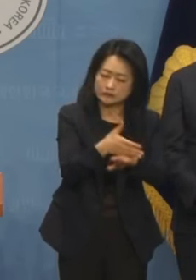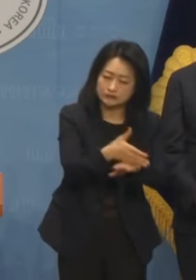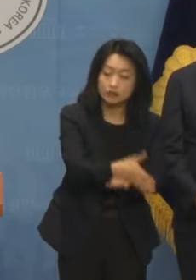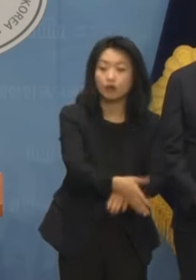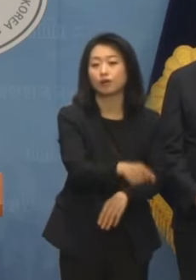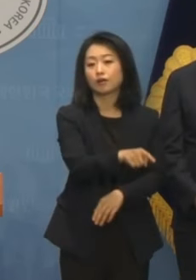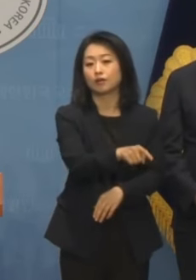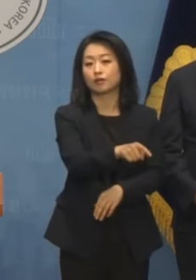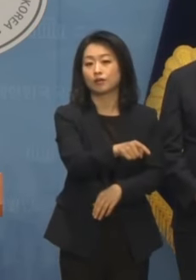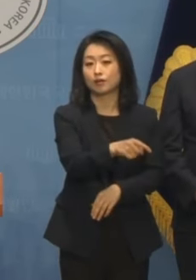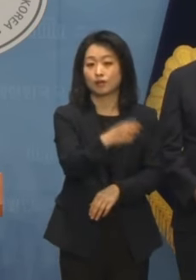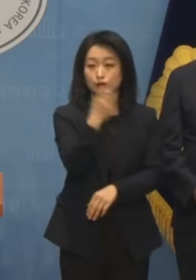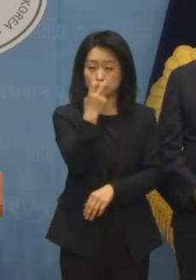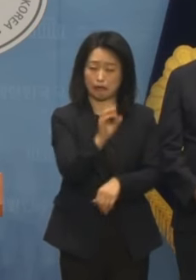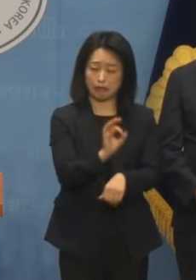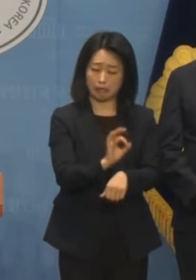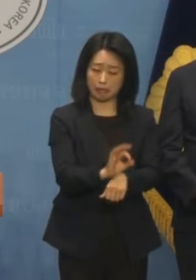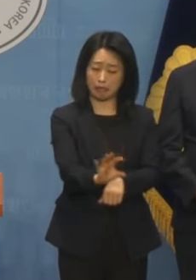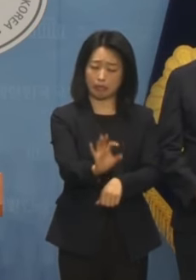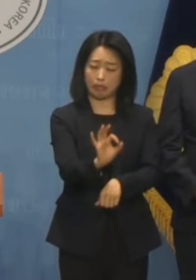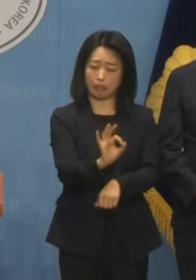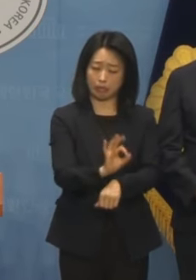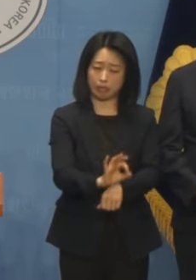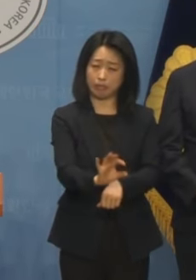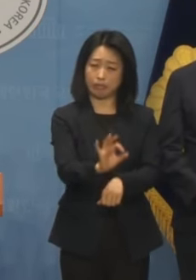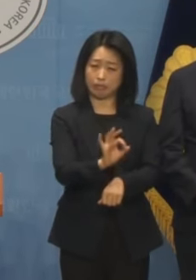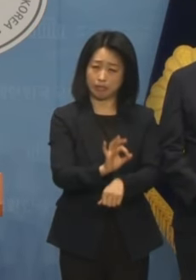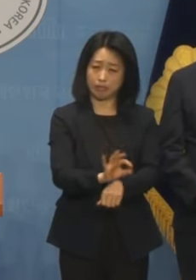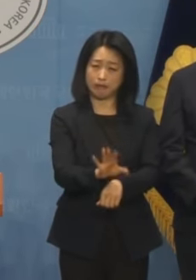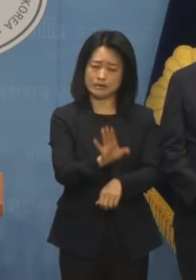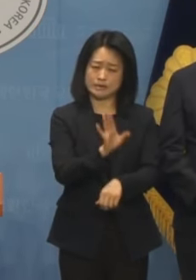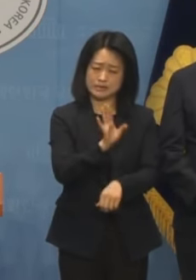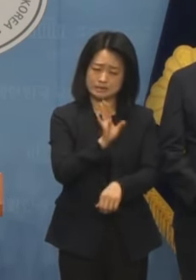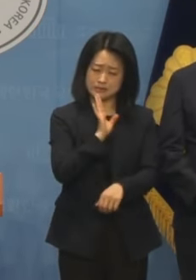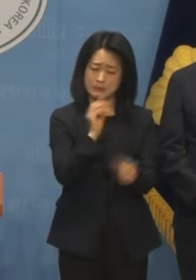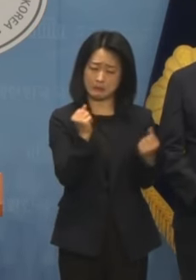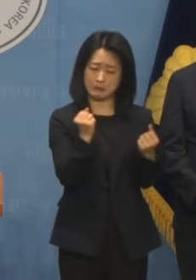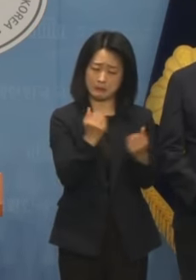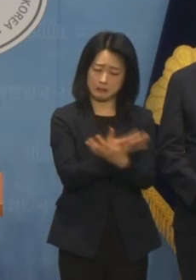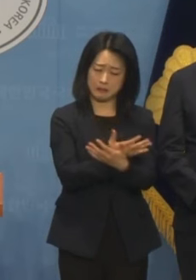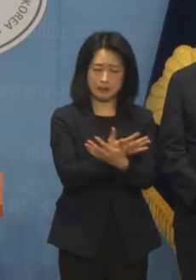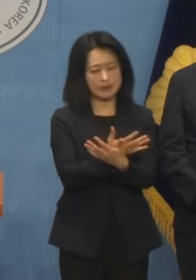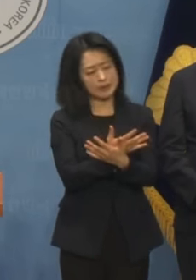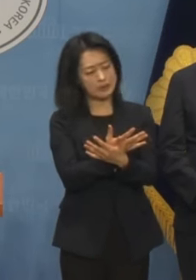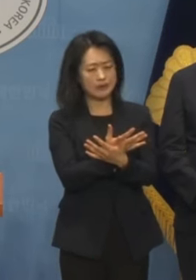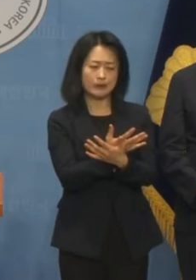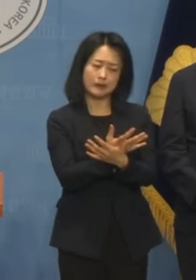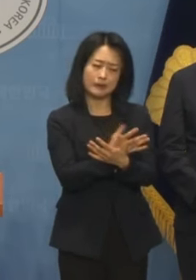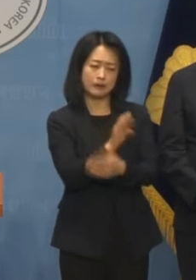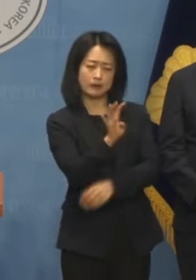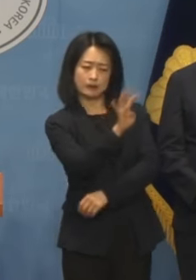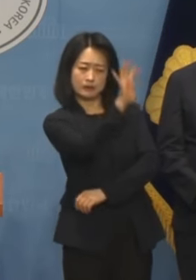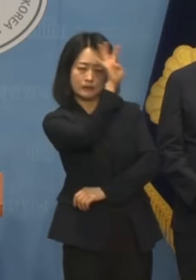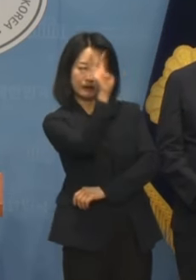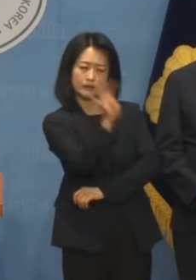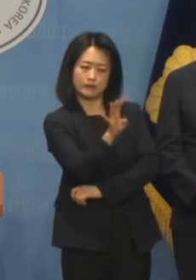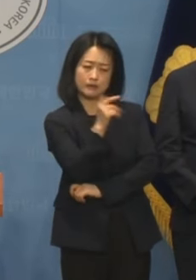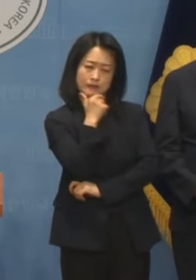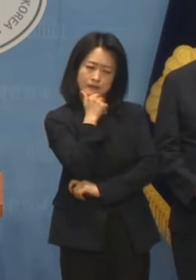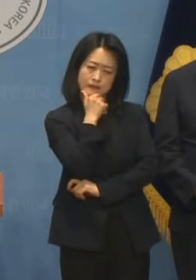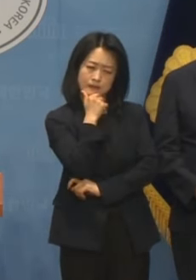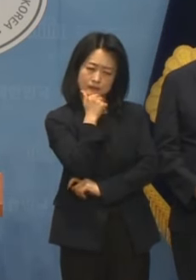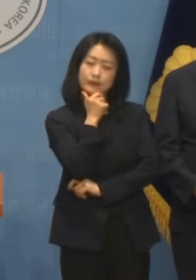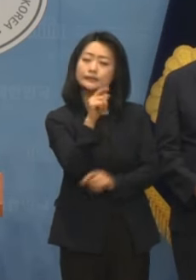오히려 부실하고 무능한 수사로 진실을 은폐하려는 것은 아닌지 강한 의구심이